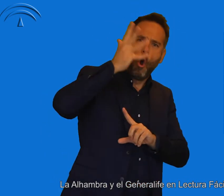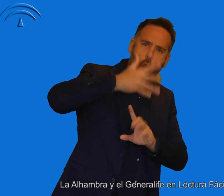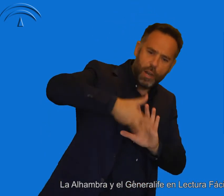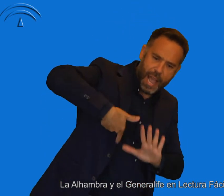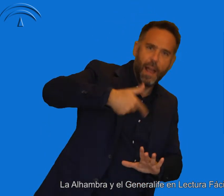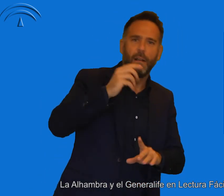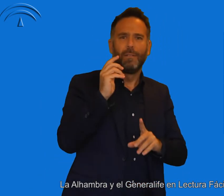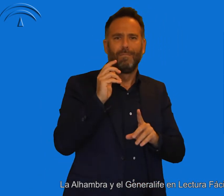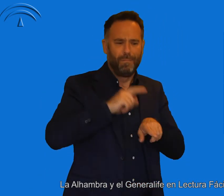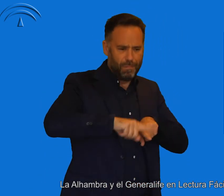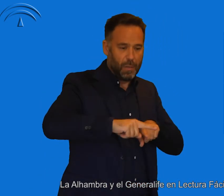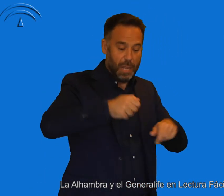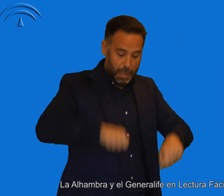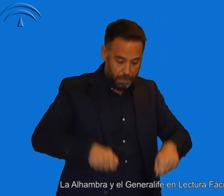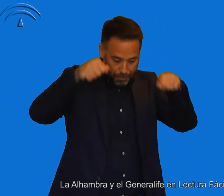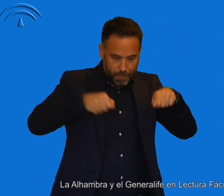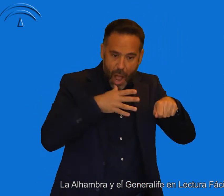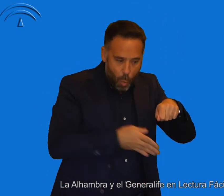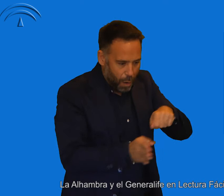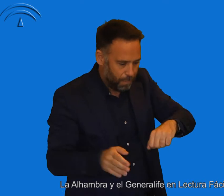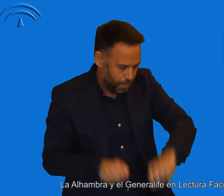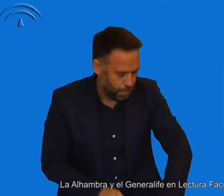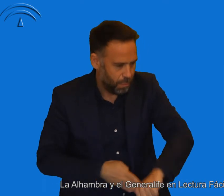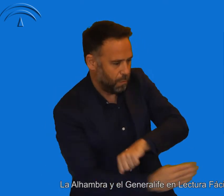y partidores para poder usar el agua. El agua de la